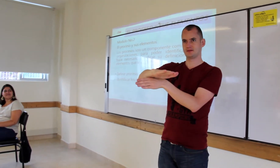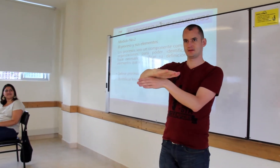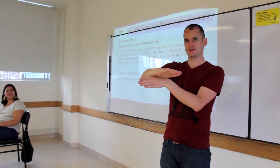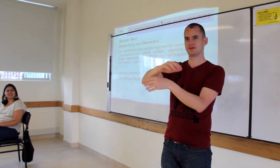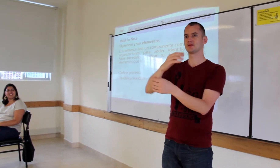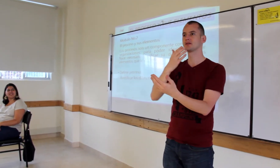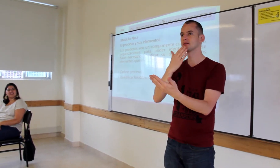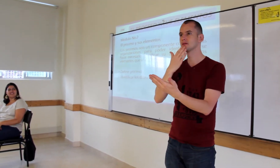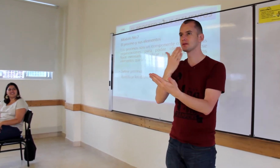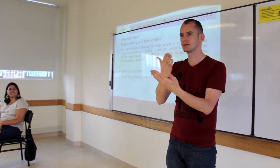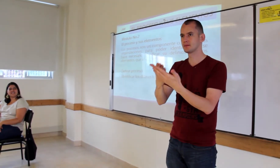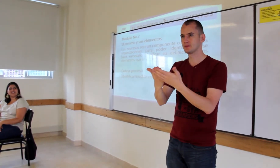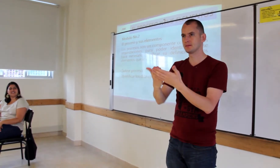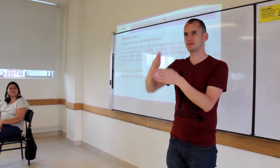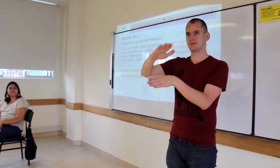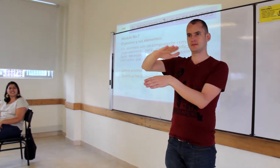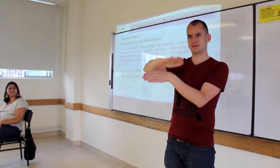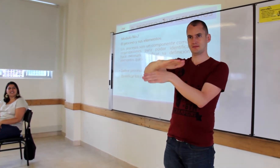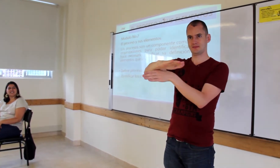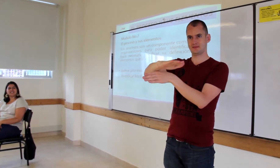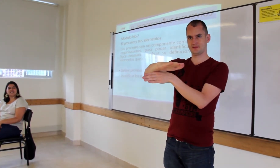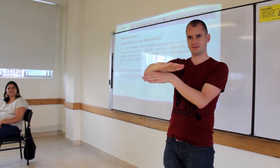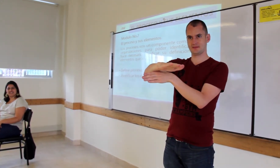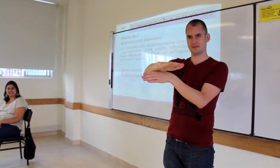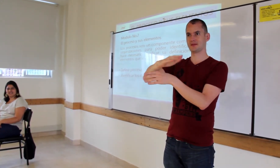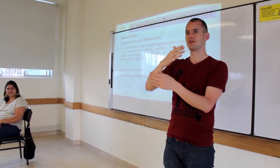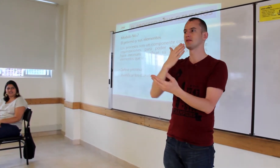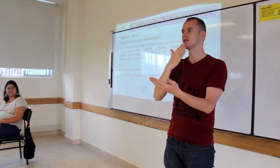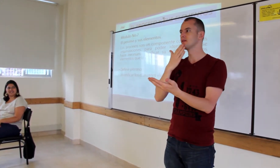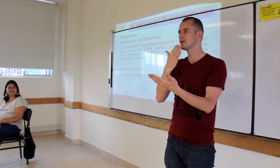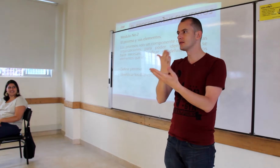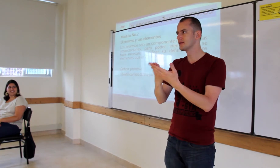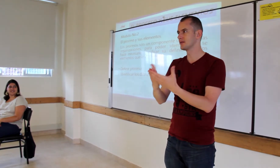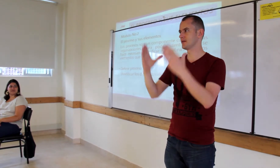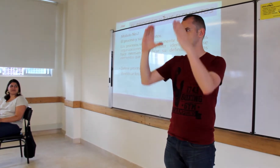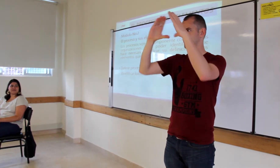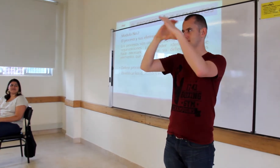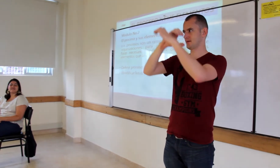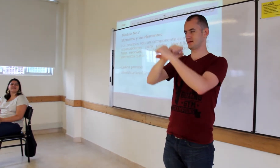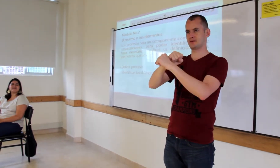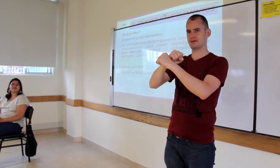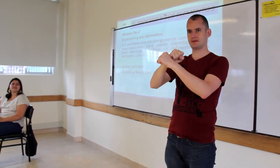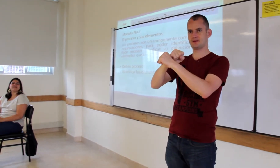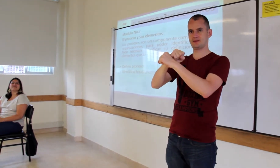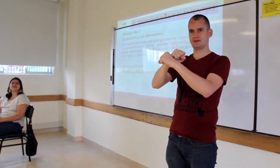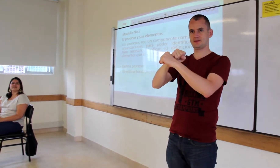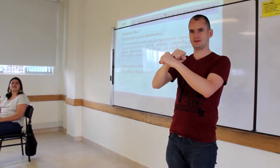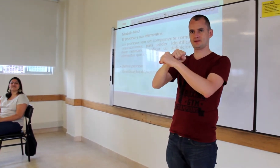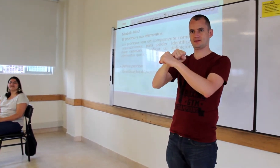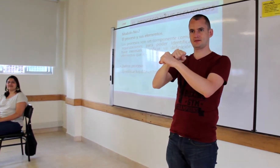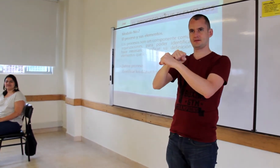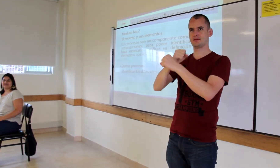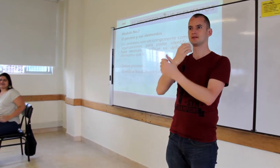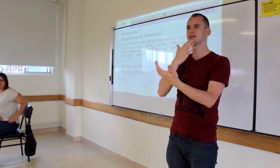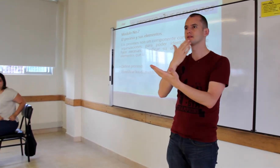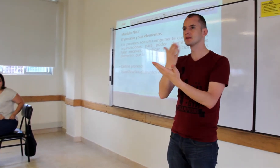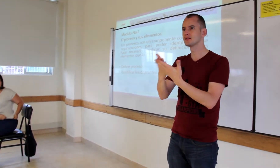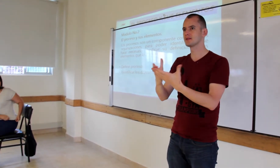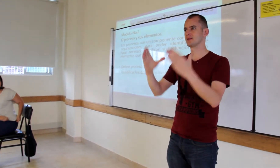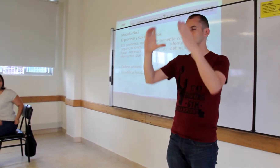Tardes, buenas tardes. y buenas noches.